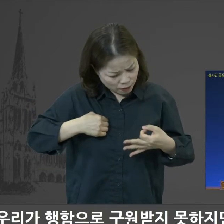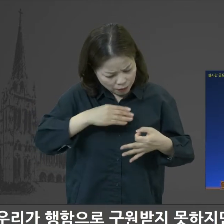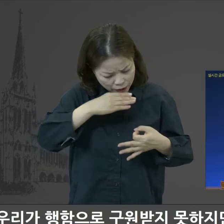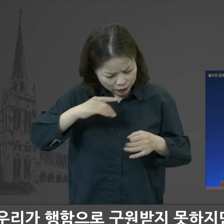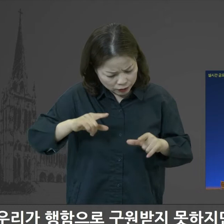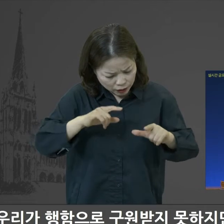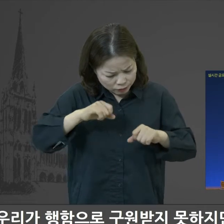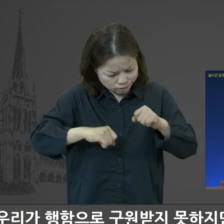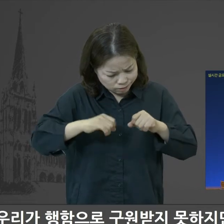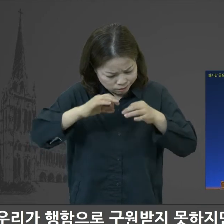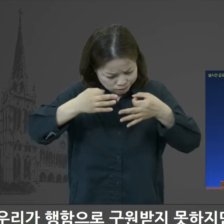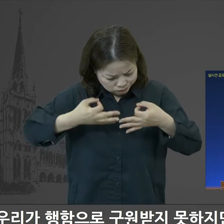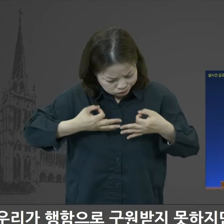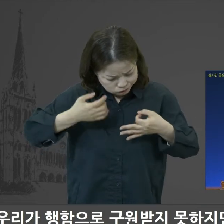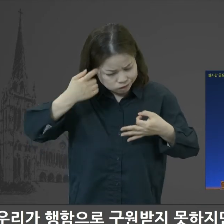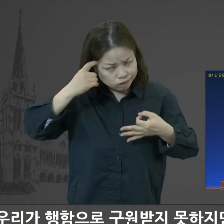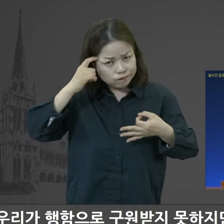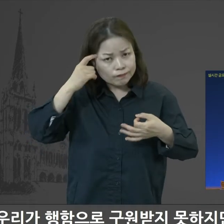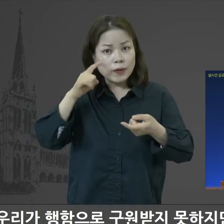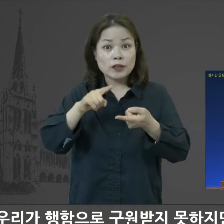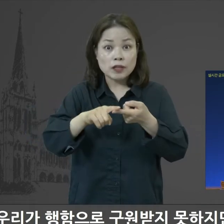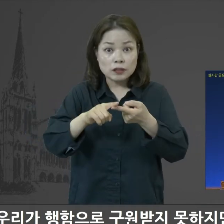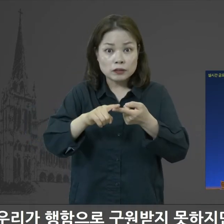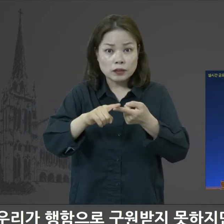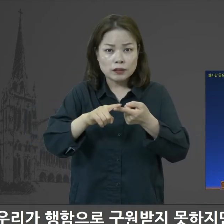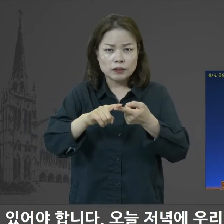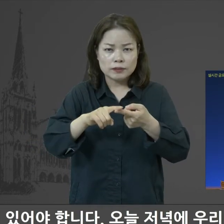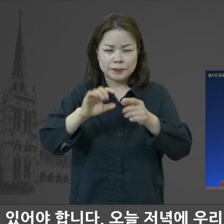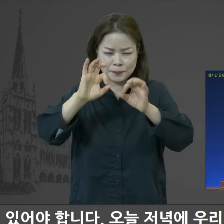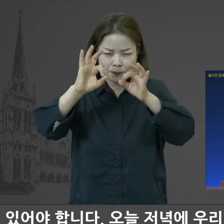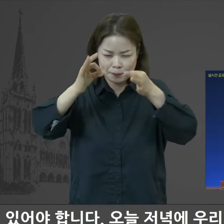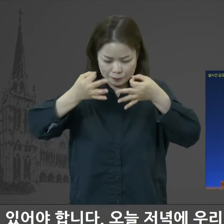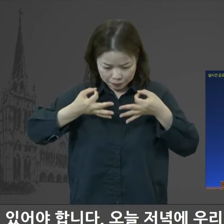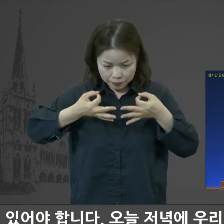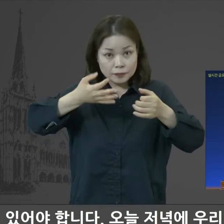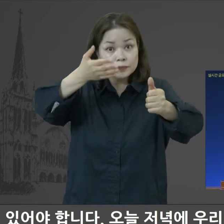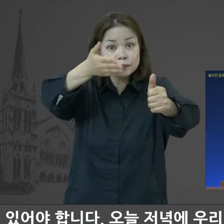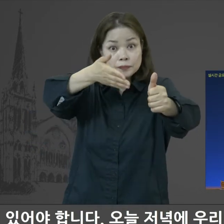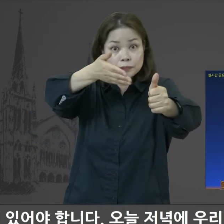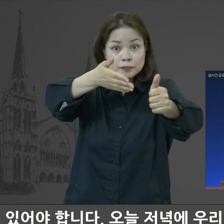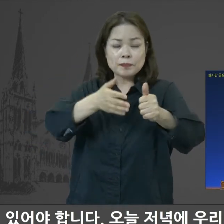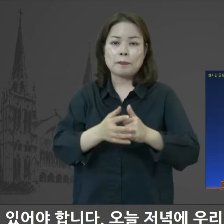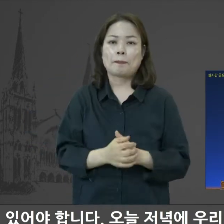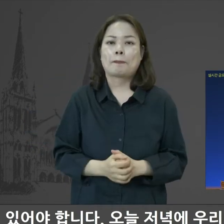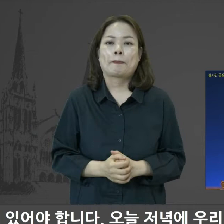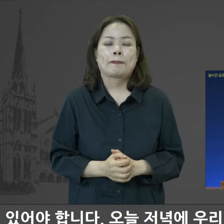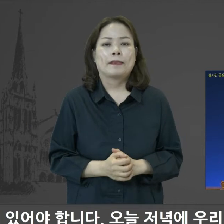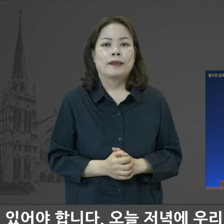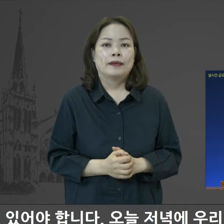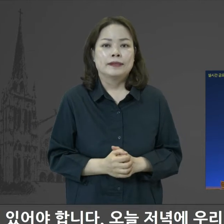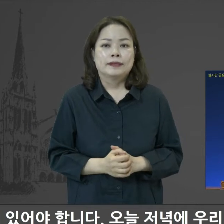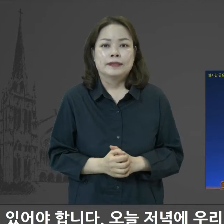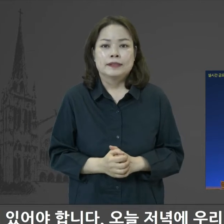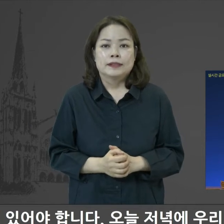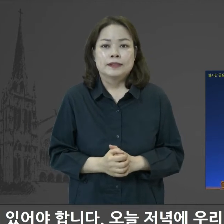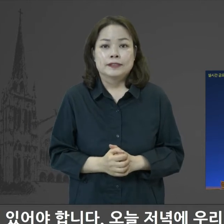살려고 노력하고 있는가, 이 부분들을 점검하는 시간 되어야 하는 것이죠.